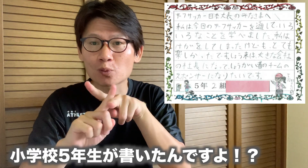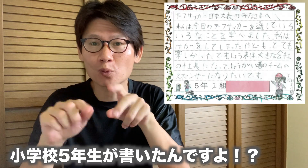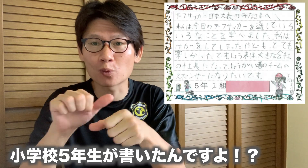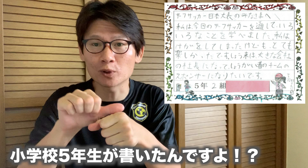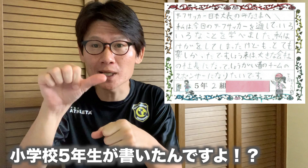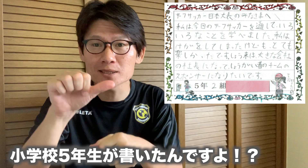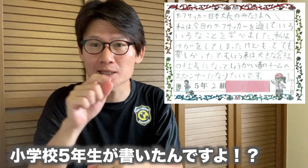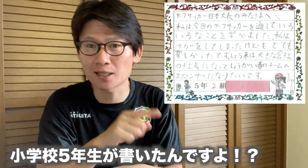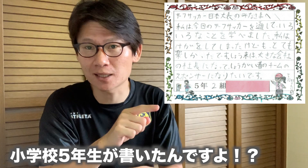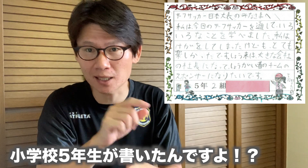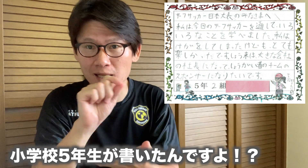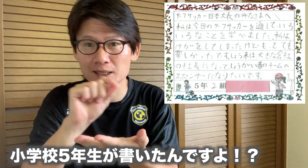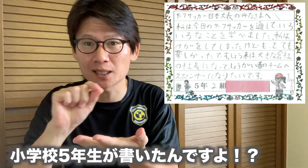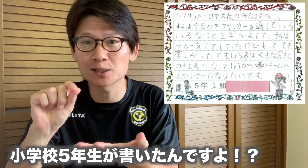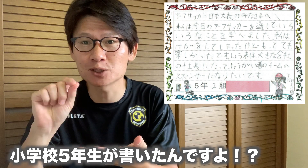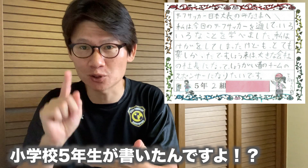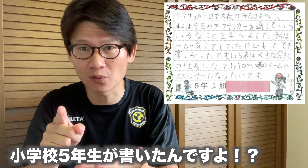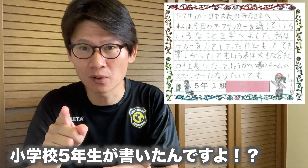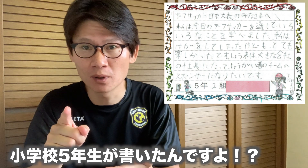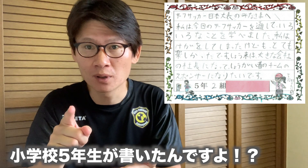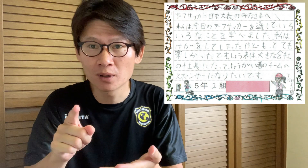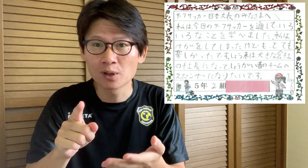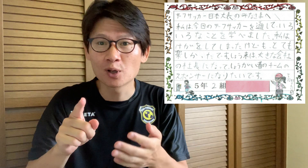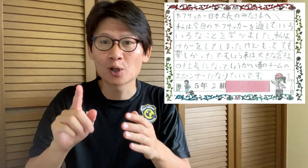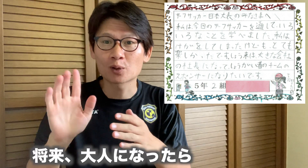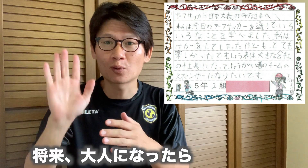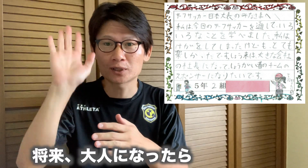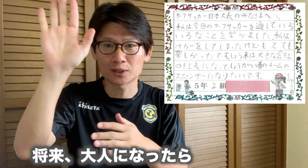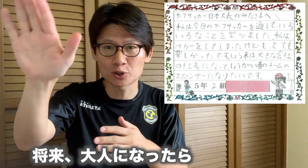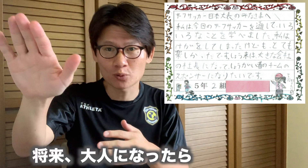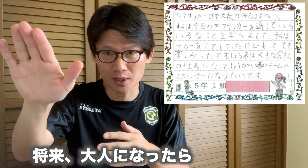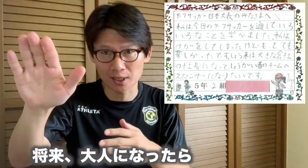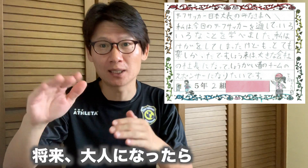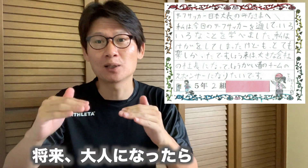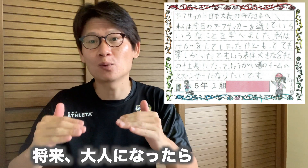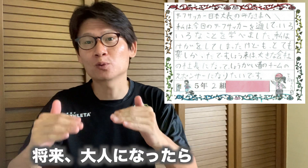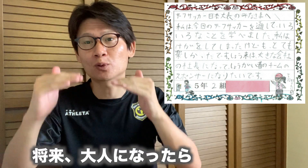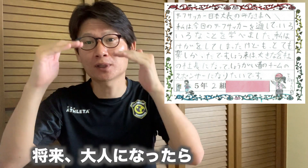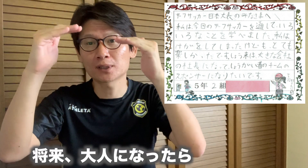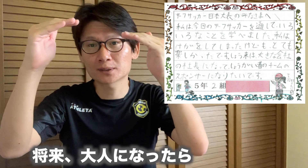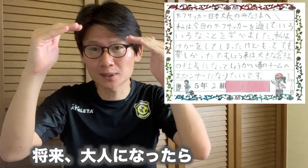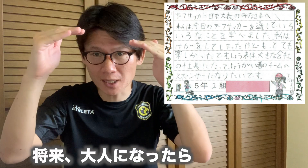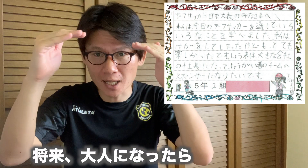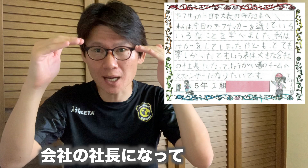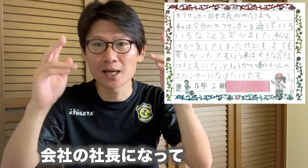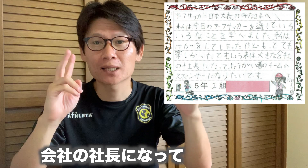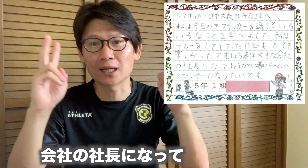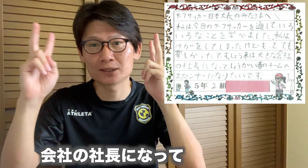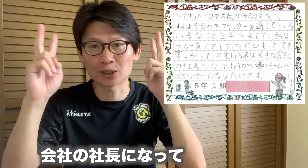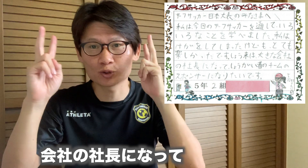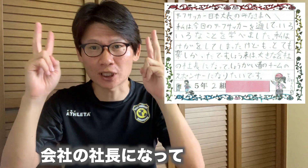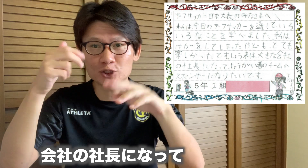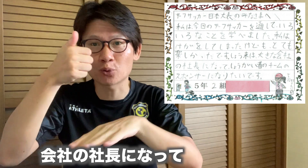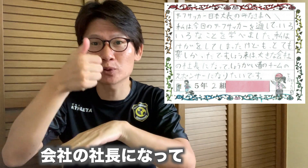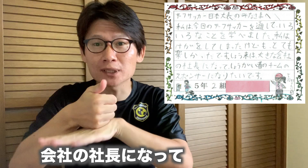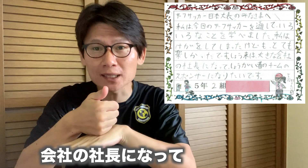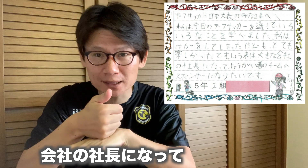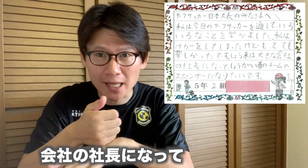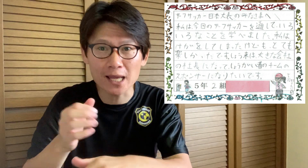小学校5年生が書いたんですよ。これが将来大人になったら会社の社長になってス